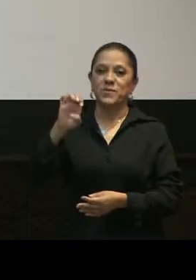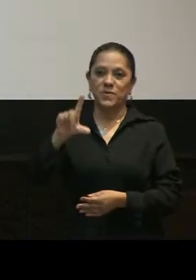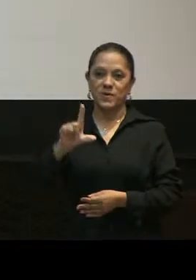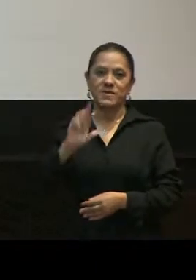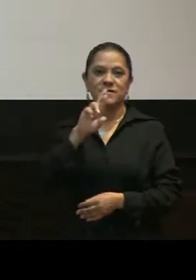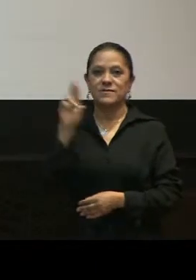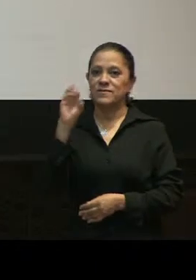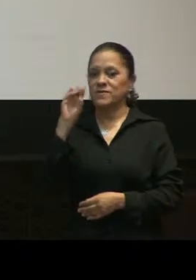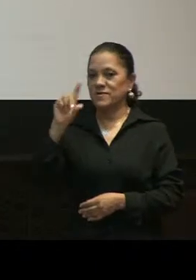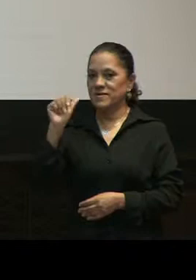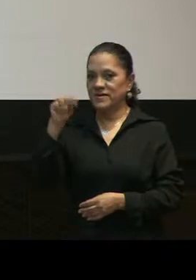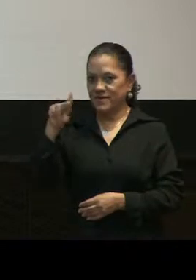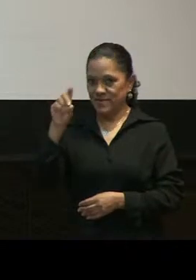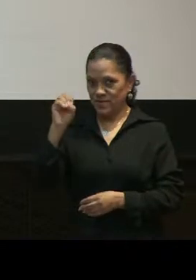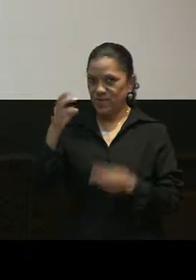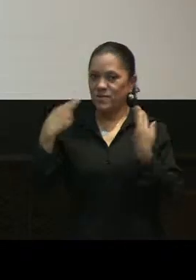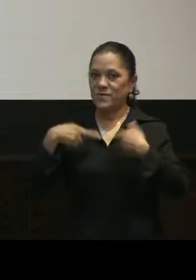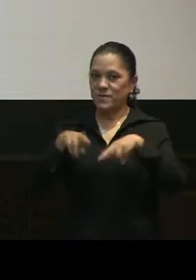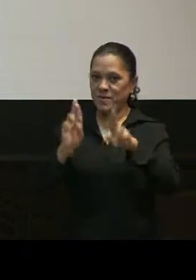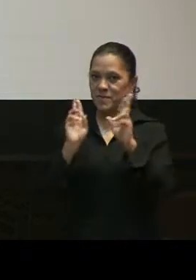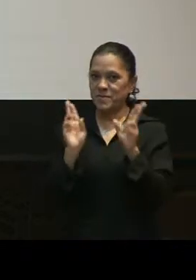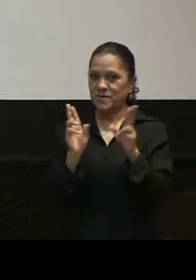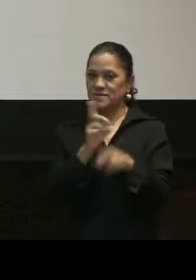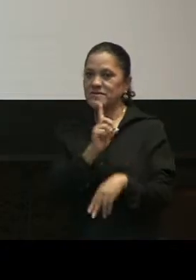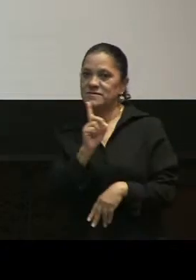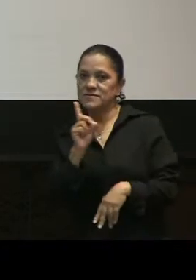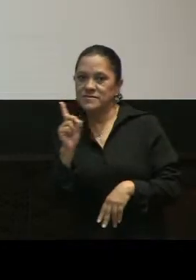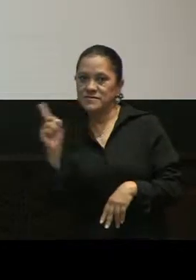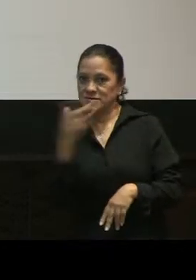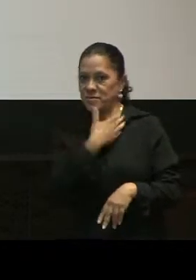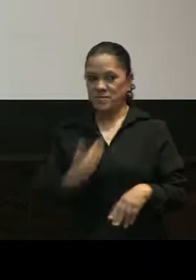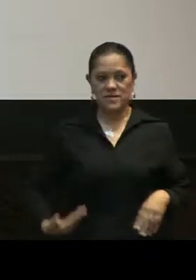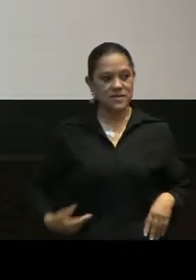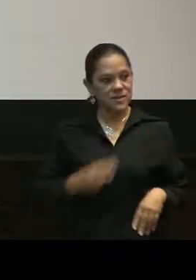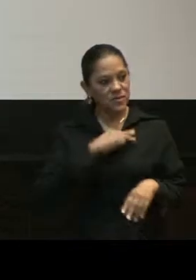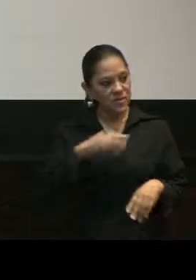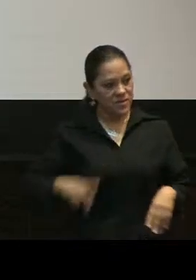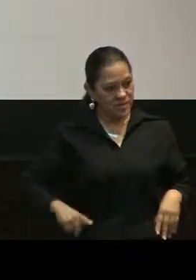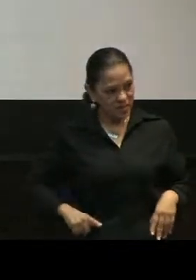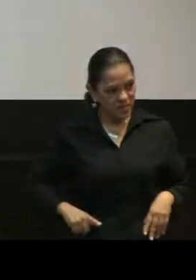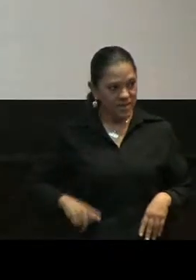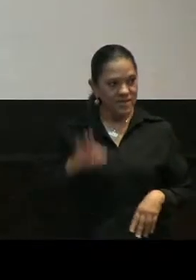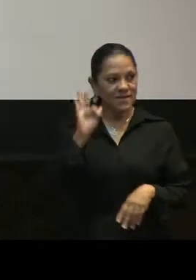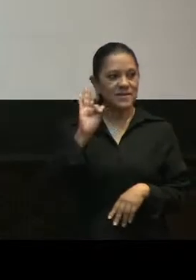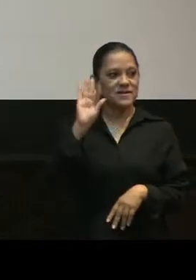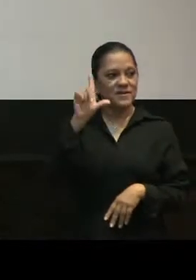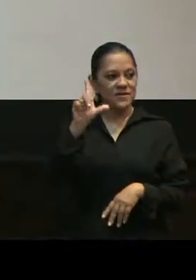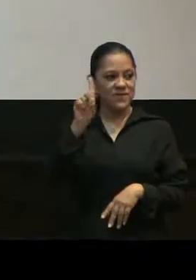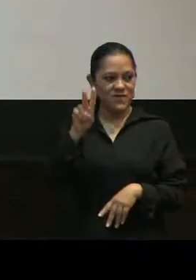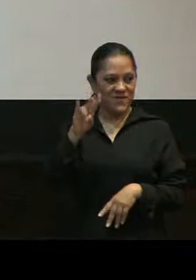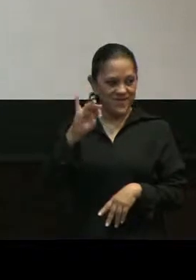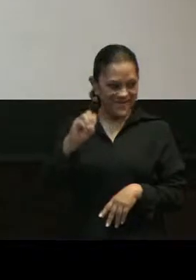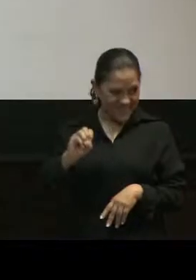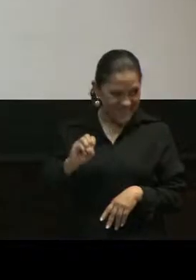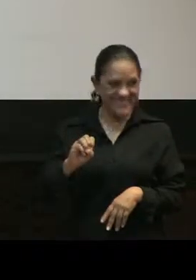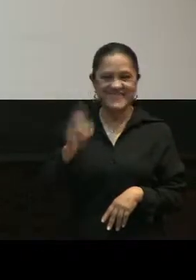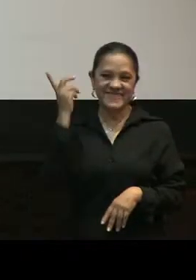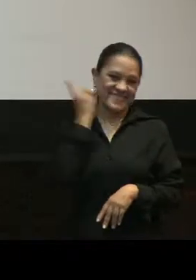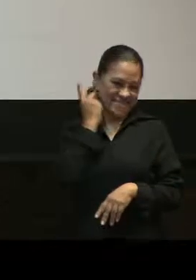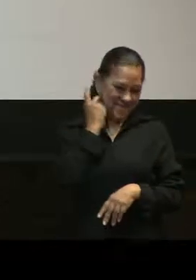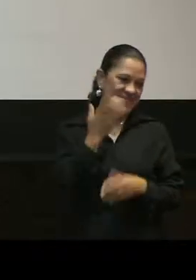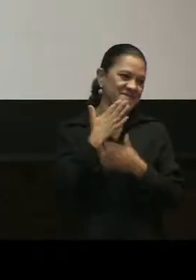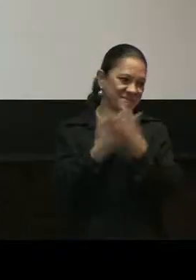Rolando, representantes del presidente municipal, Clubio, todos, diputada,